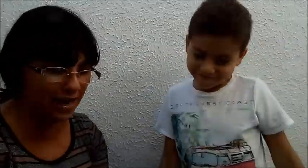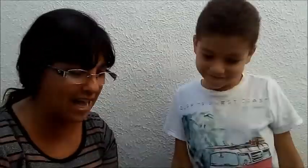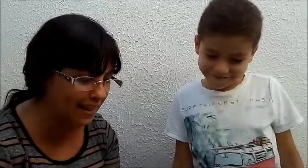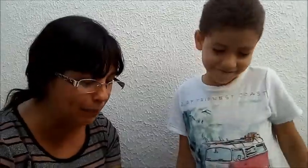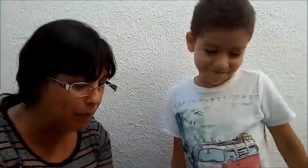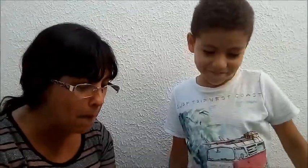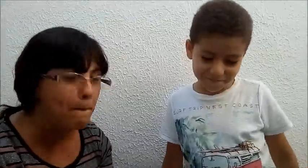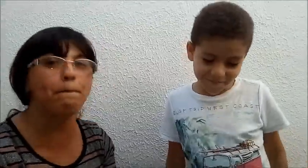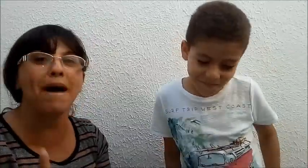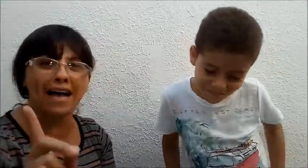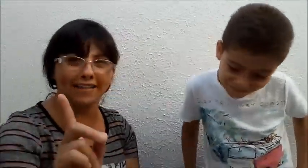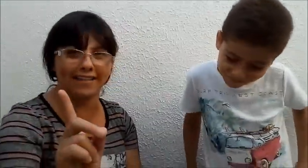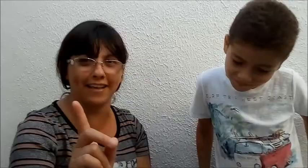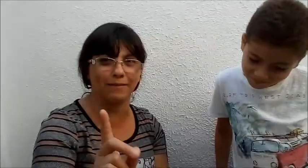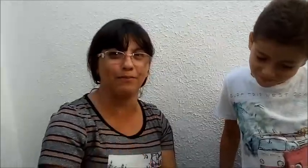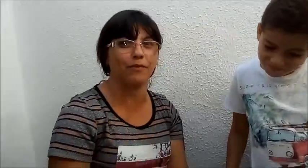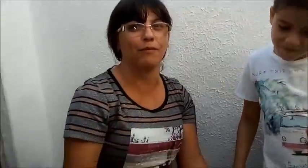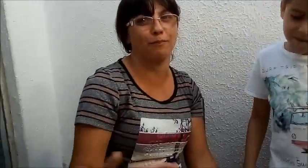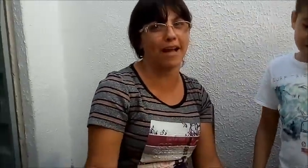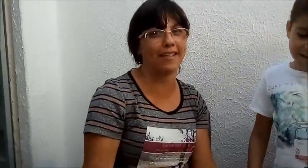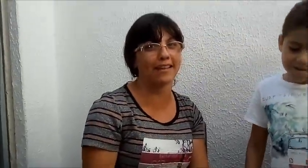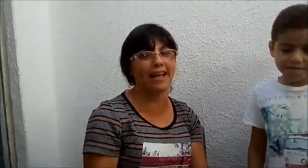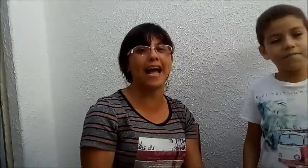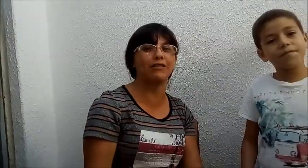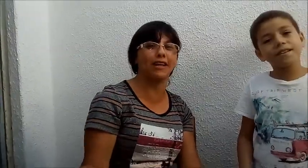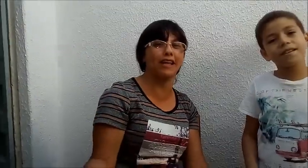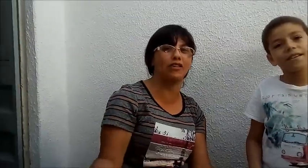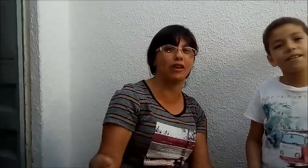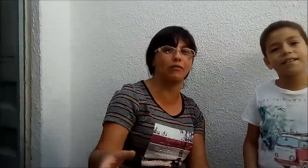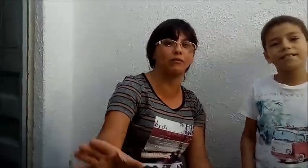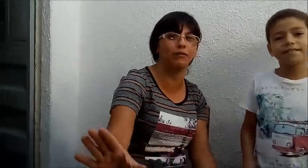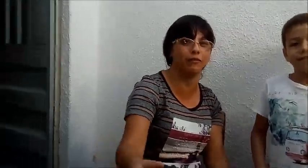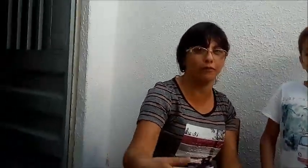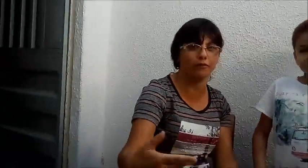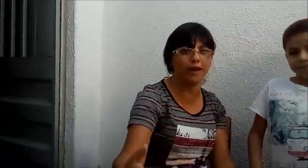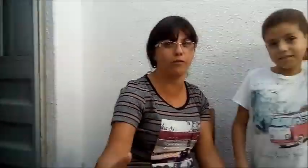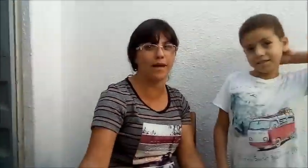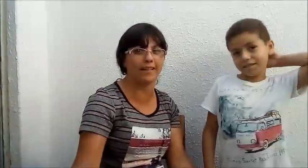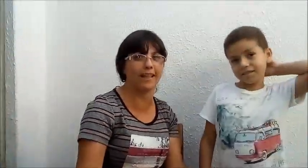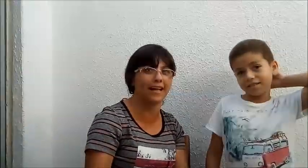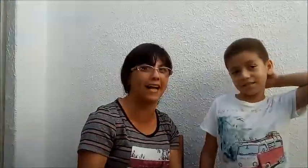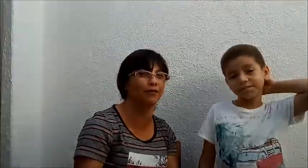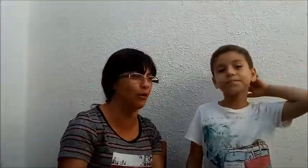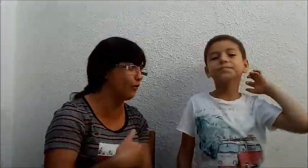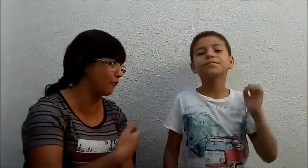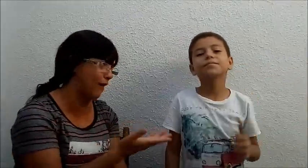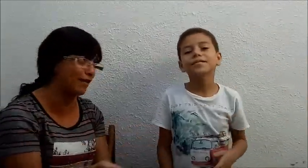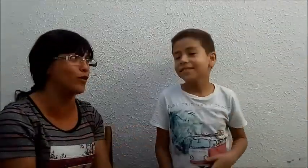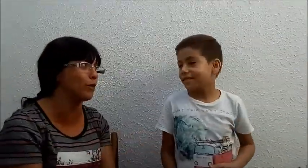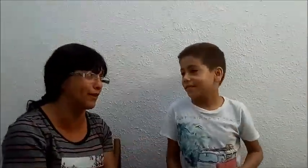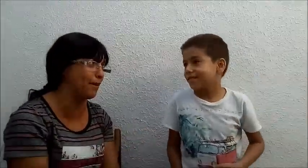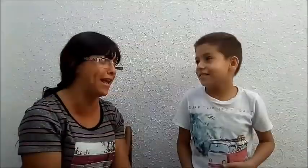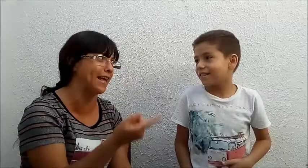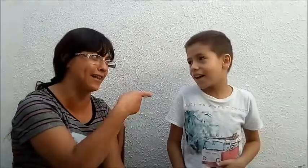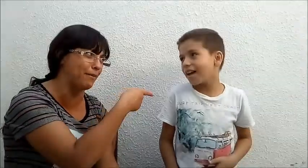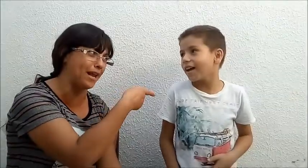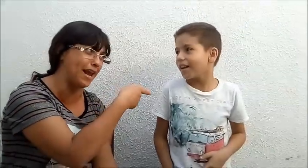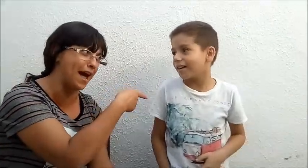frase. Maxi. Maxi atacado, né, quem já não vai no Maxi atacado, eu faço compras também, aí quem trabalha lá?